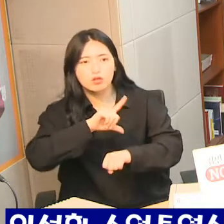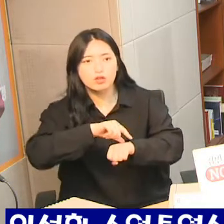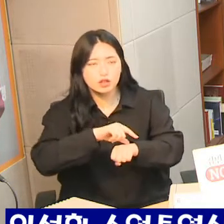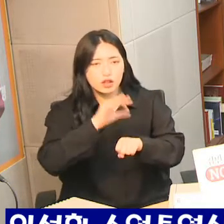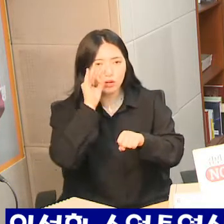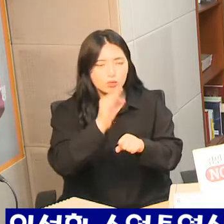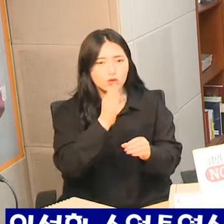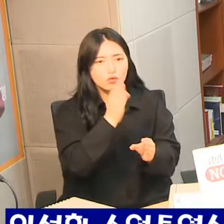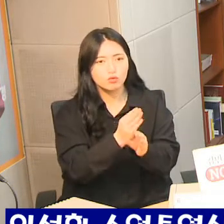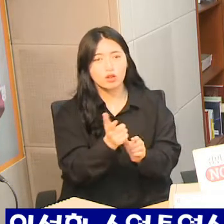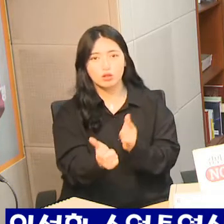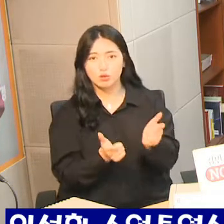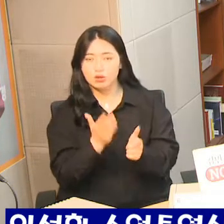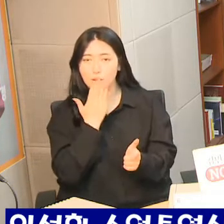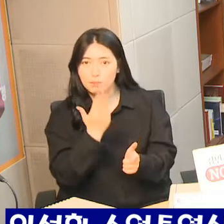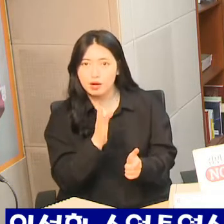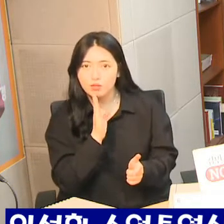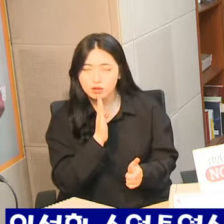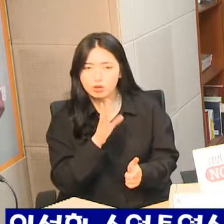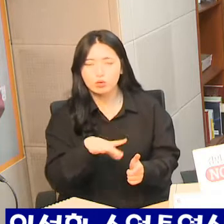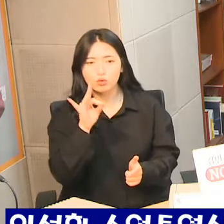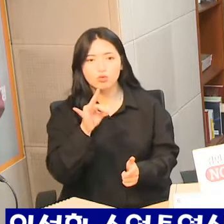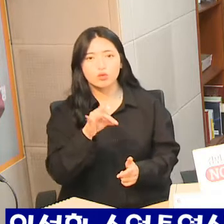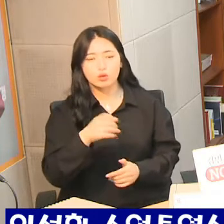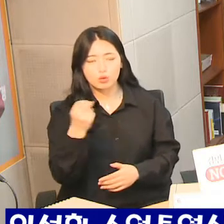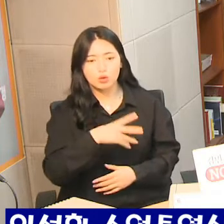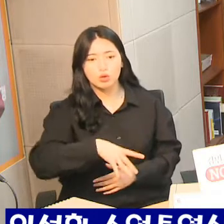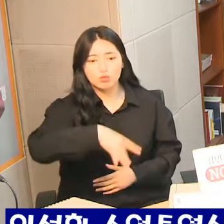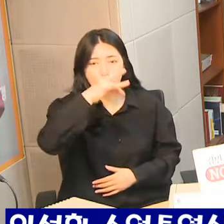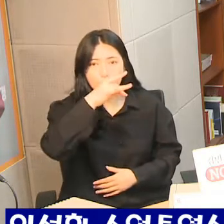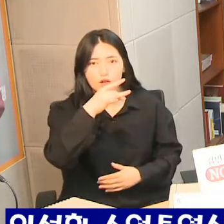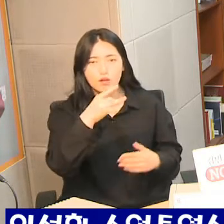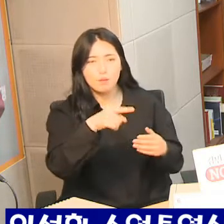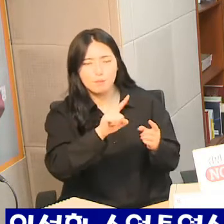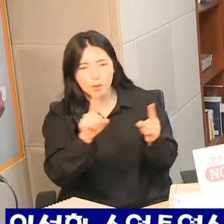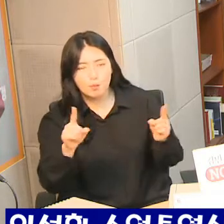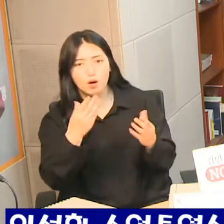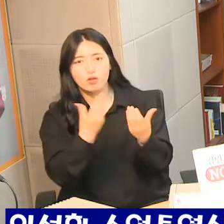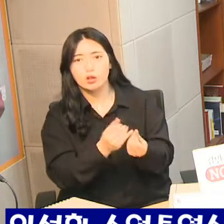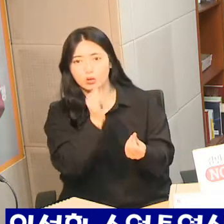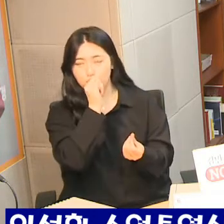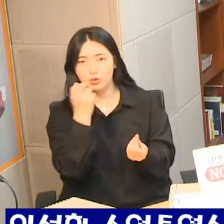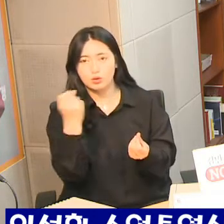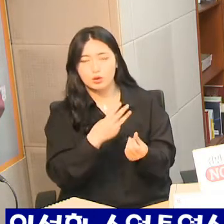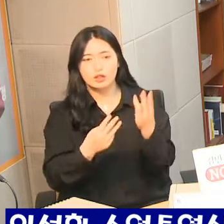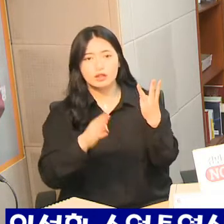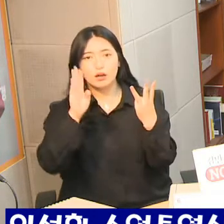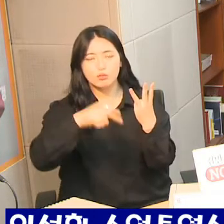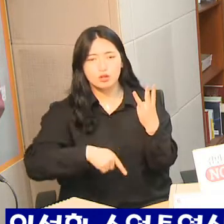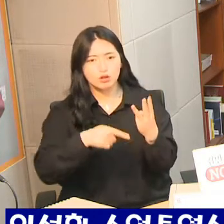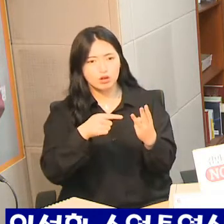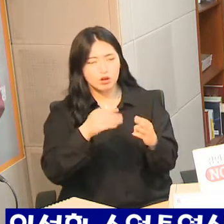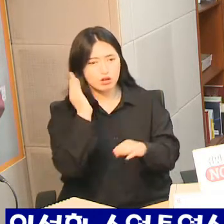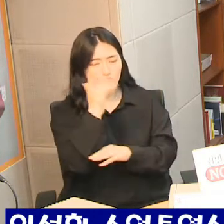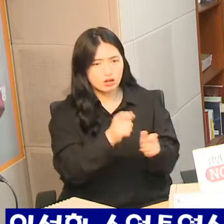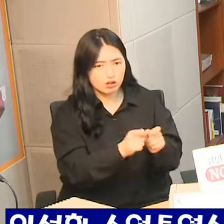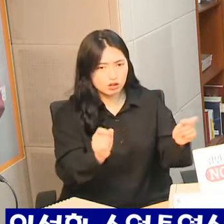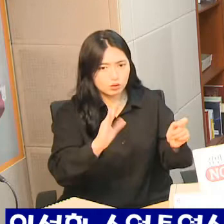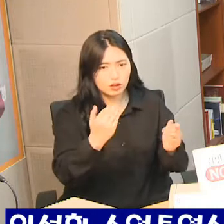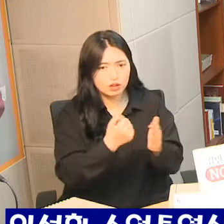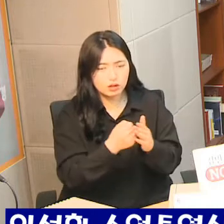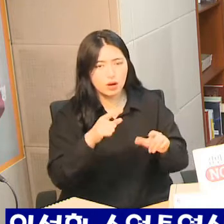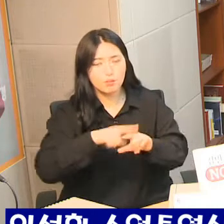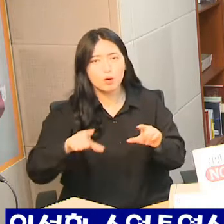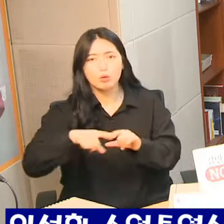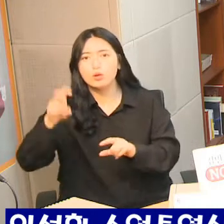보면서 중간중간 조정을 하죠. 그렇죠. 또 우선순위라는 것도 하죠. 네. 아까 이제 앞부분에 이제 3부에서 인터뷰가 길어지면서 네. 평소에는